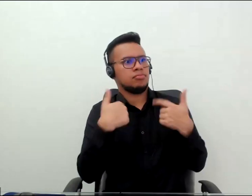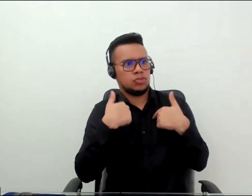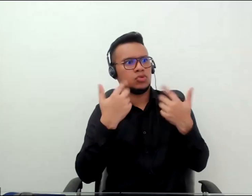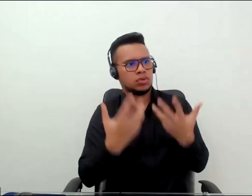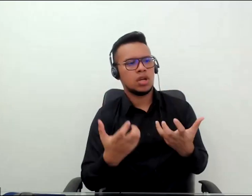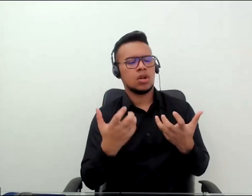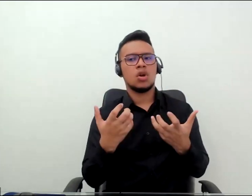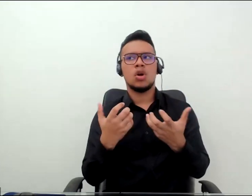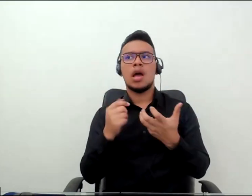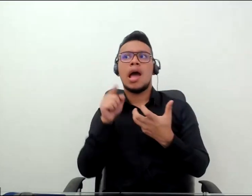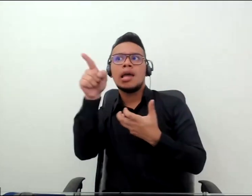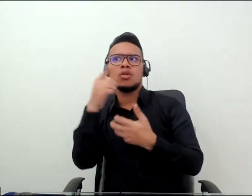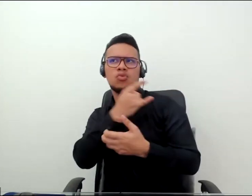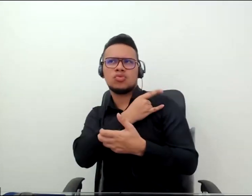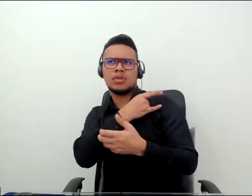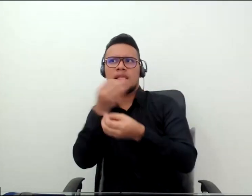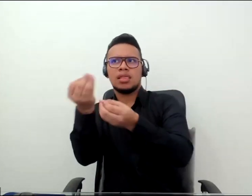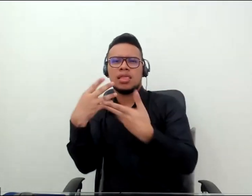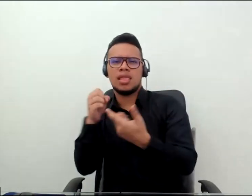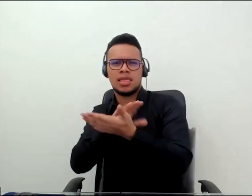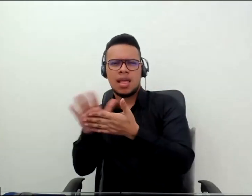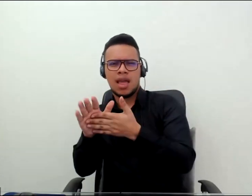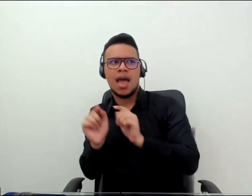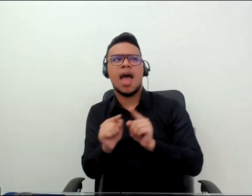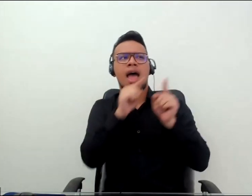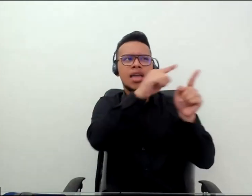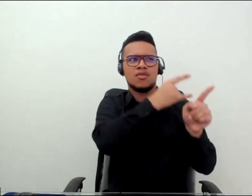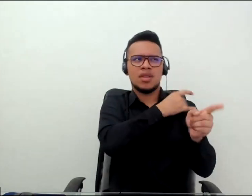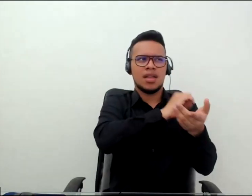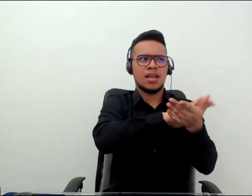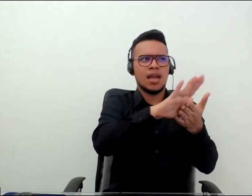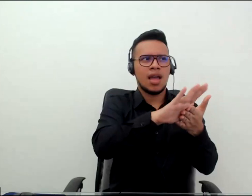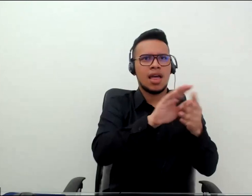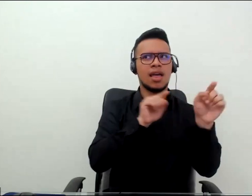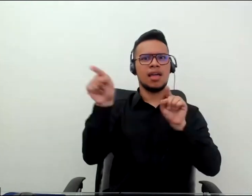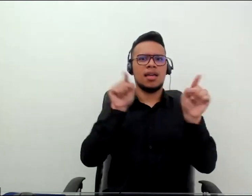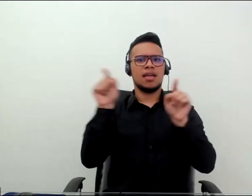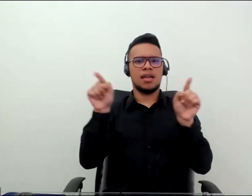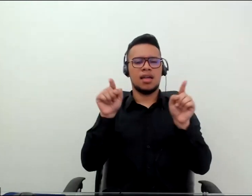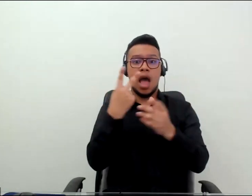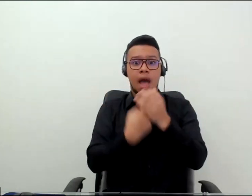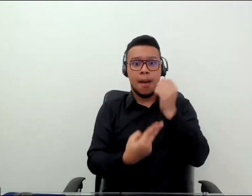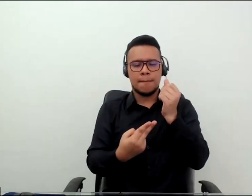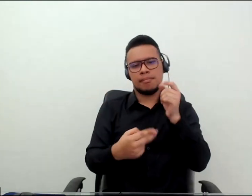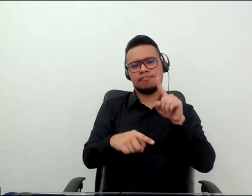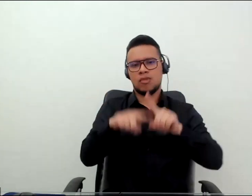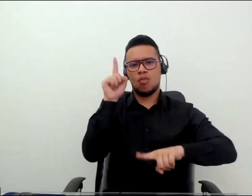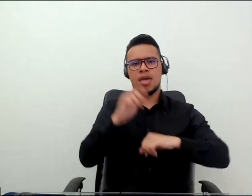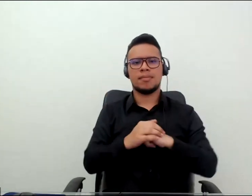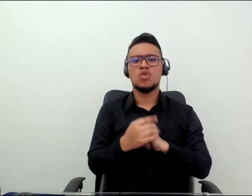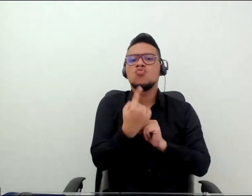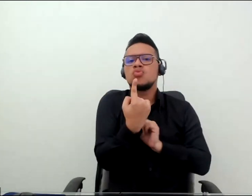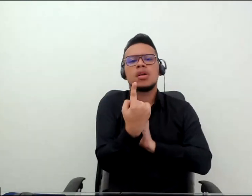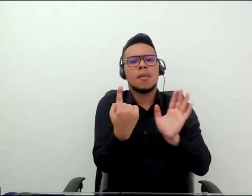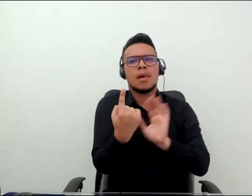gratuidad en dos universidades eso no es posible en algunos casos tiene que definirse o en una o en otra pero no en dos y en algunos